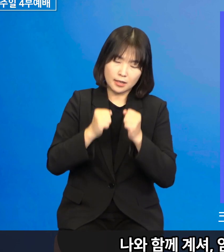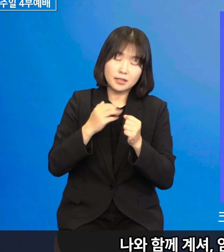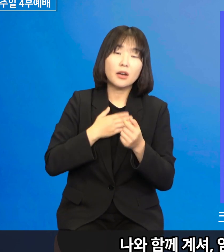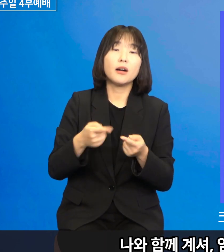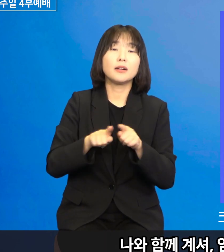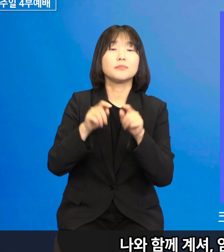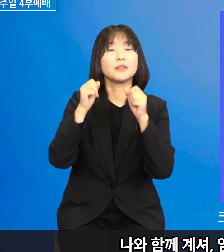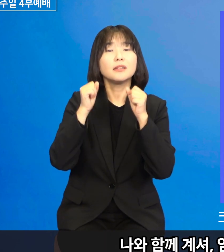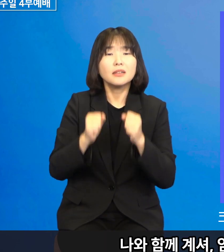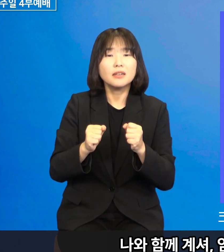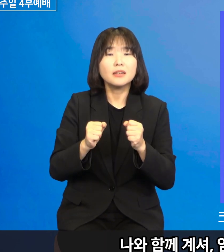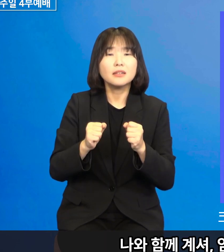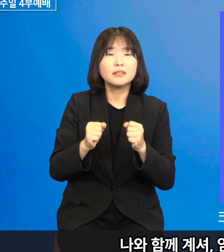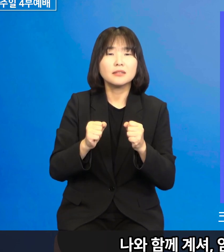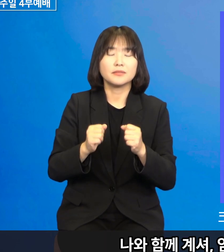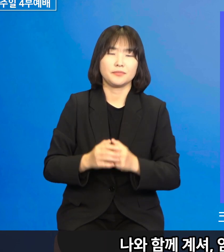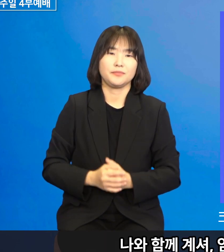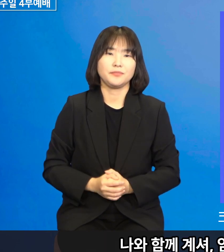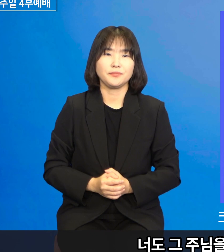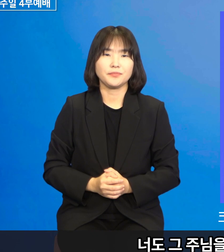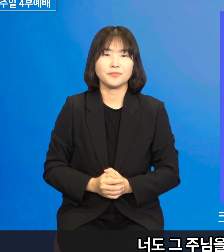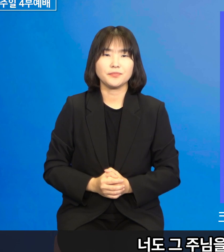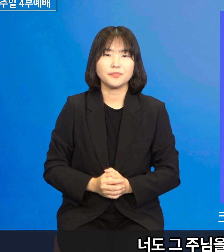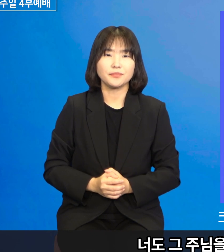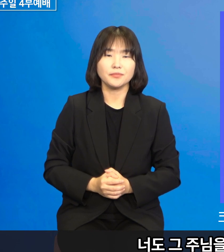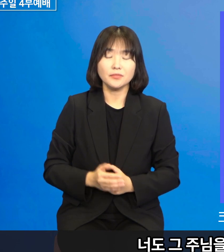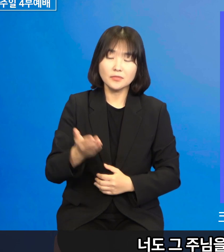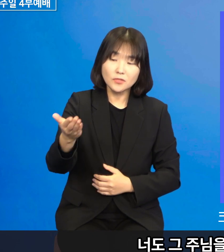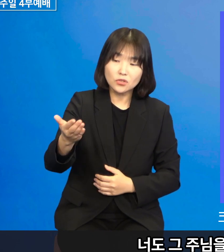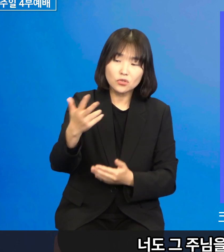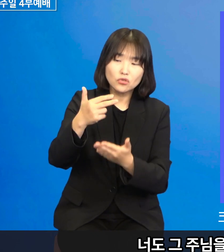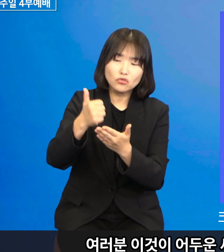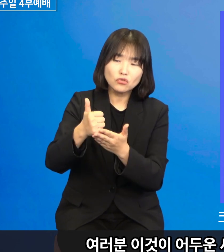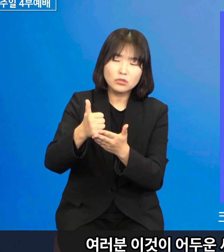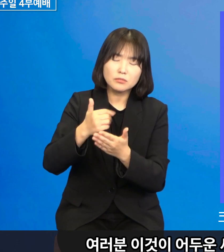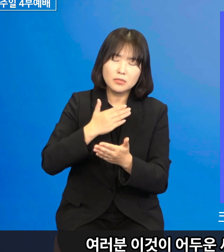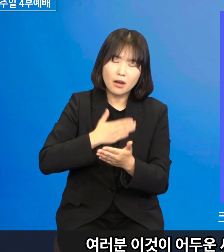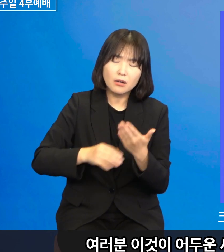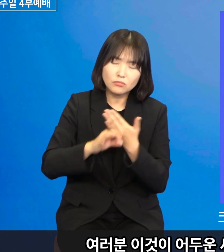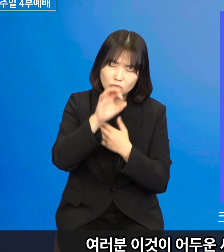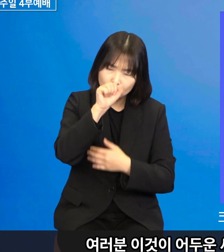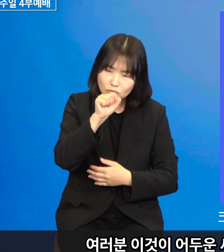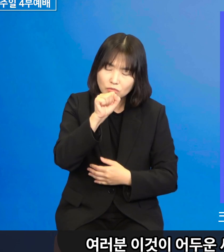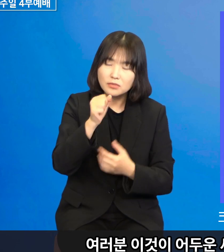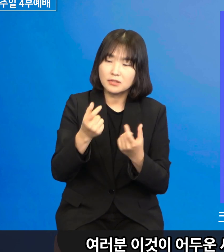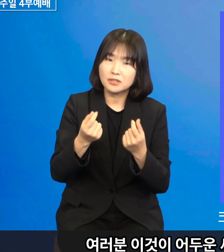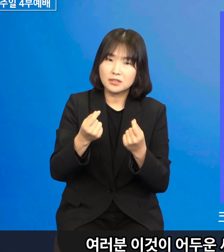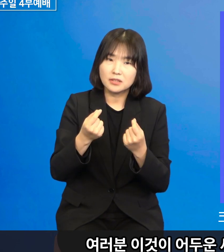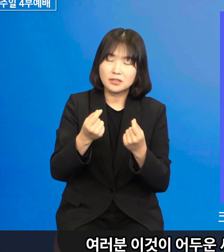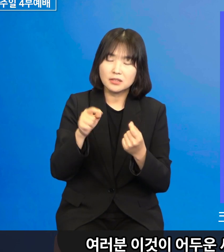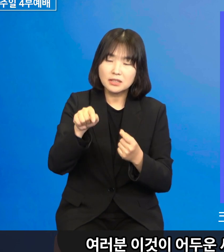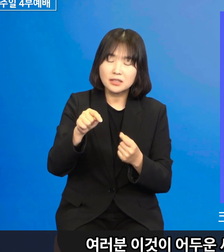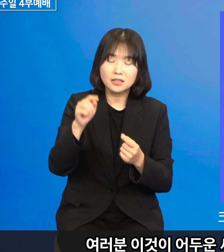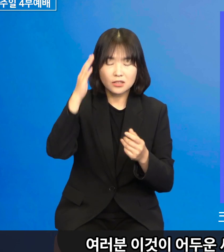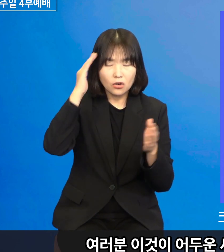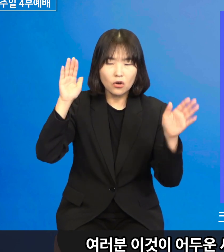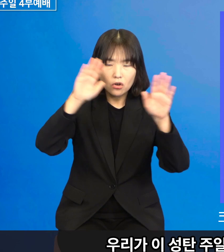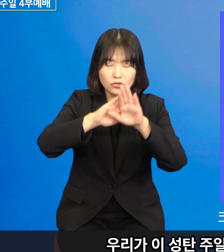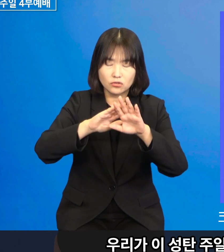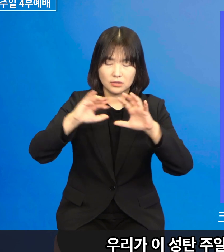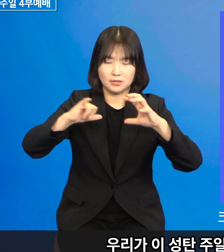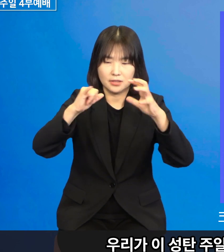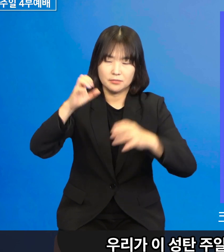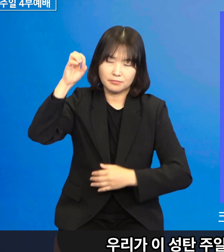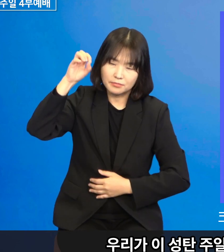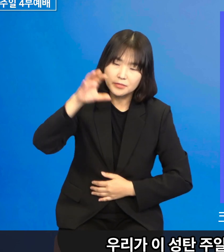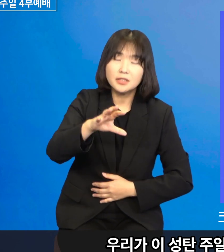함께 계셔. 임마누엘로 함께 계셔. 너도 그 주님을 알았으면 좋겠어. 여러분, 이것이 어두운 세상에 빛을 발하는 거예요.